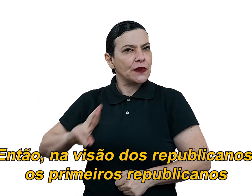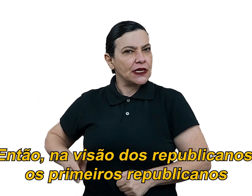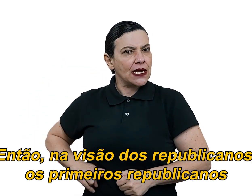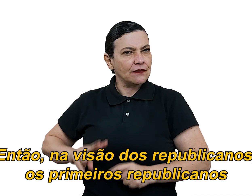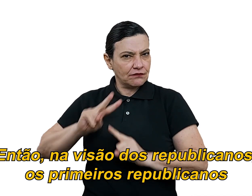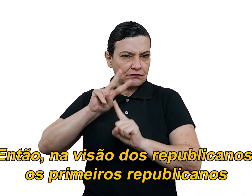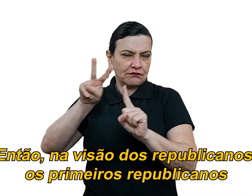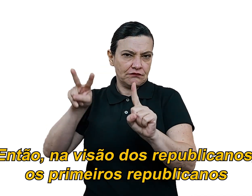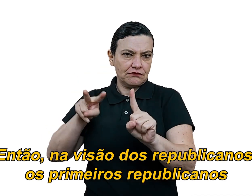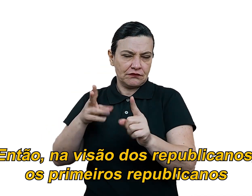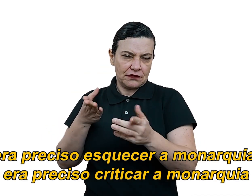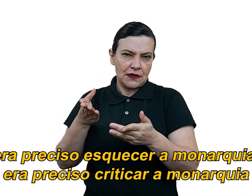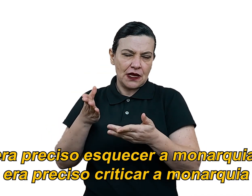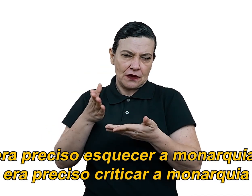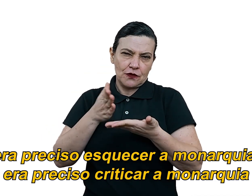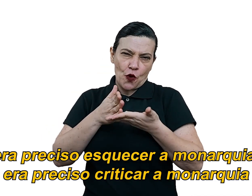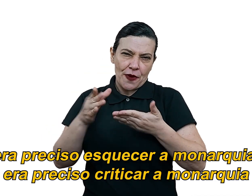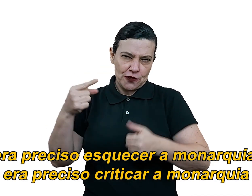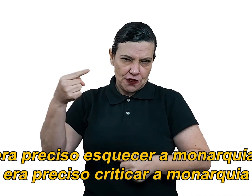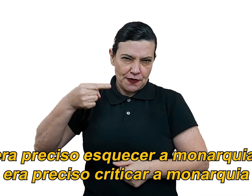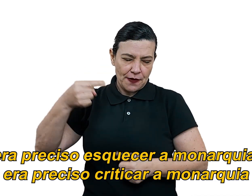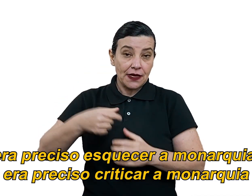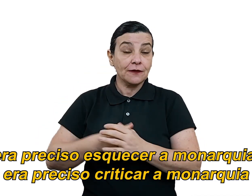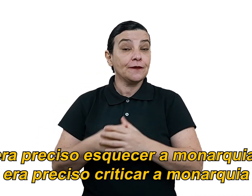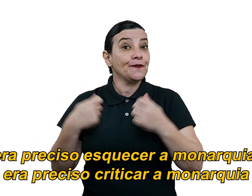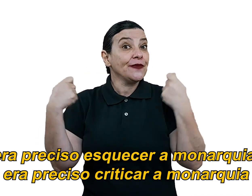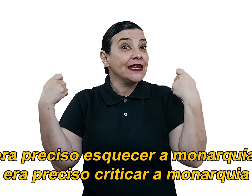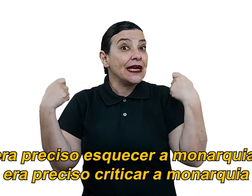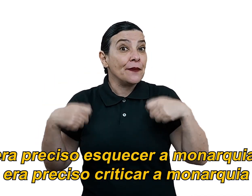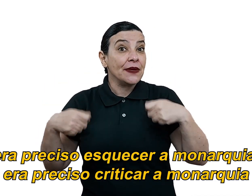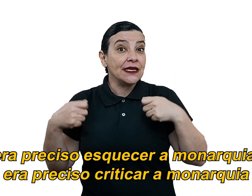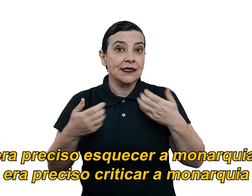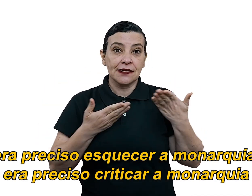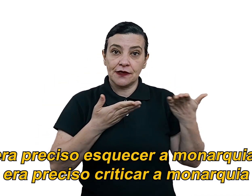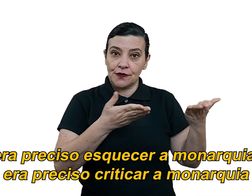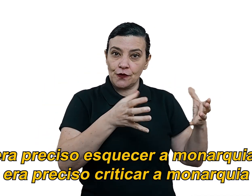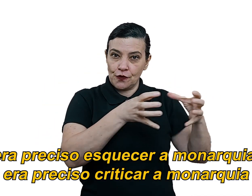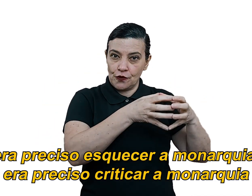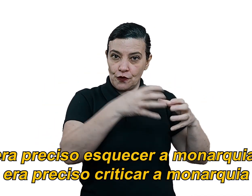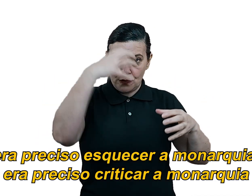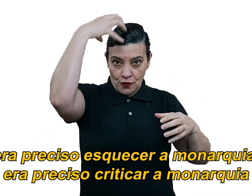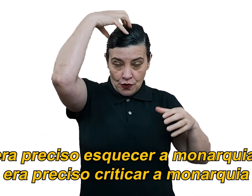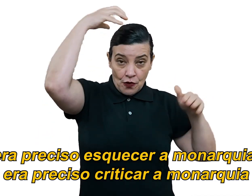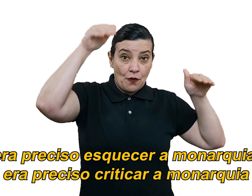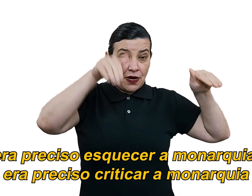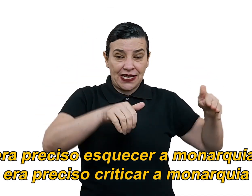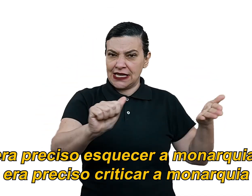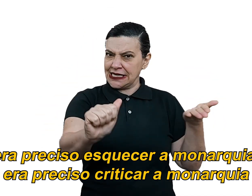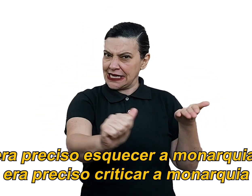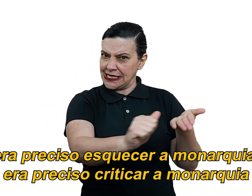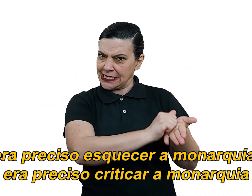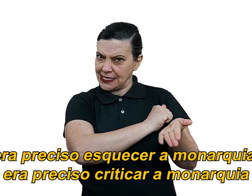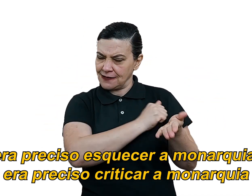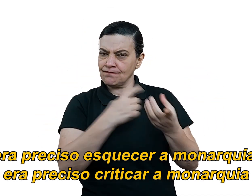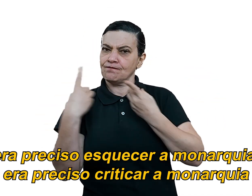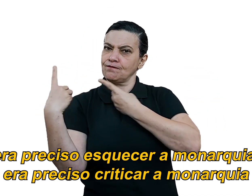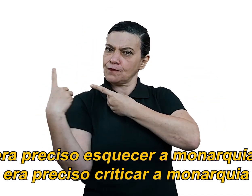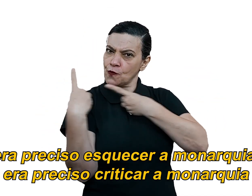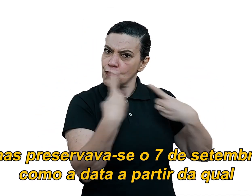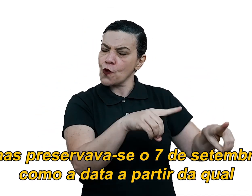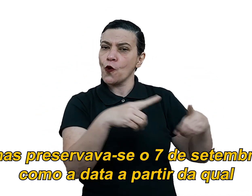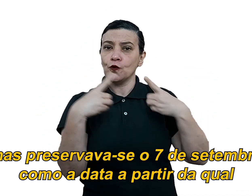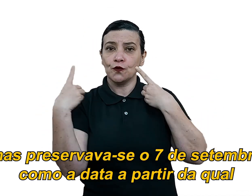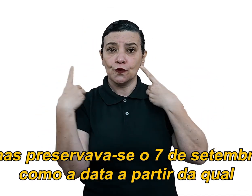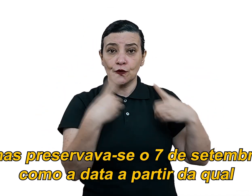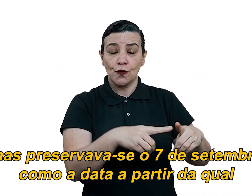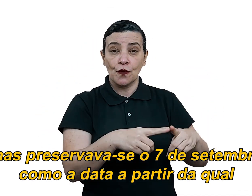republicanos, os primeiros republicanos, né, era preciso esquecer a monarquia, era preciso criticar a